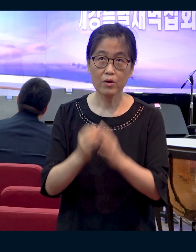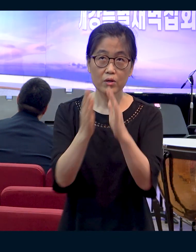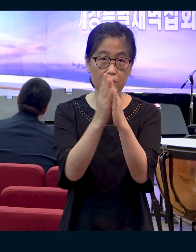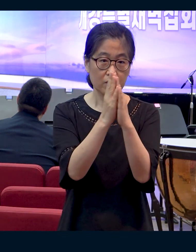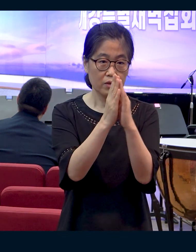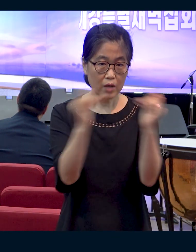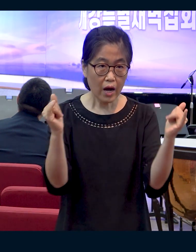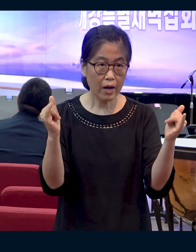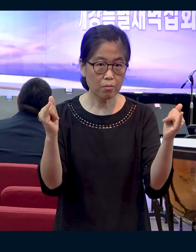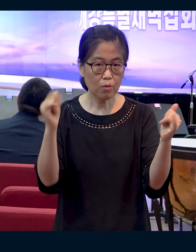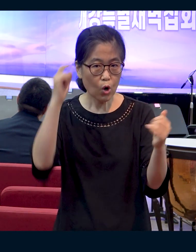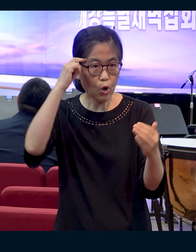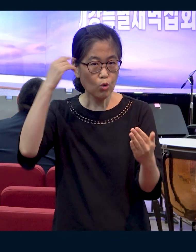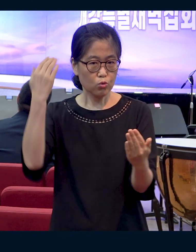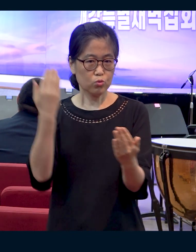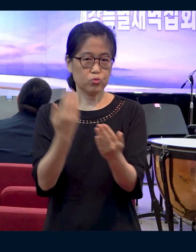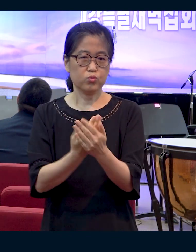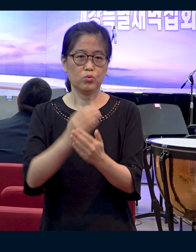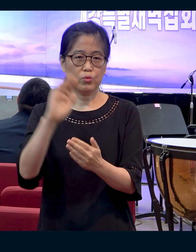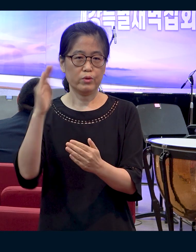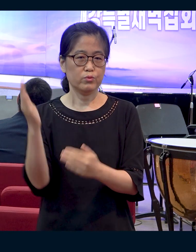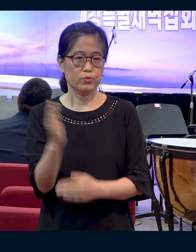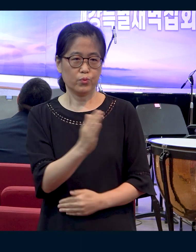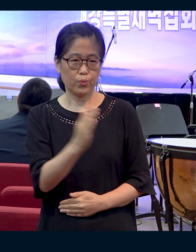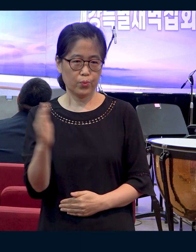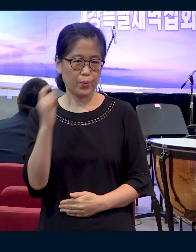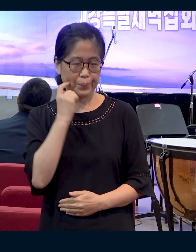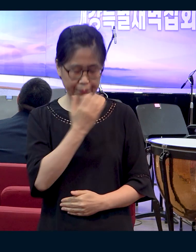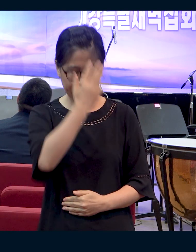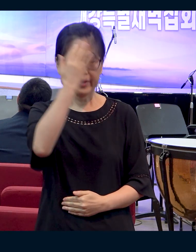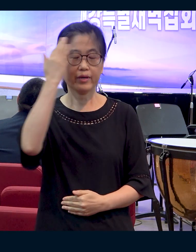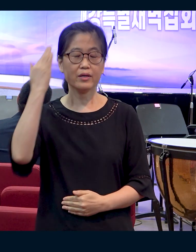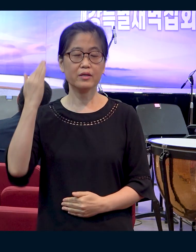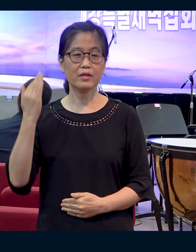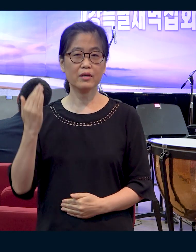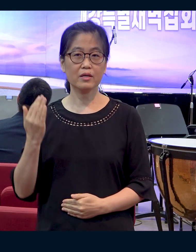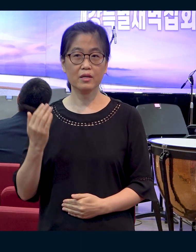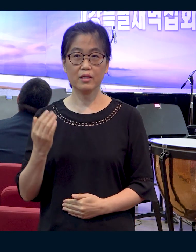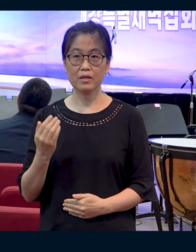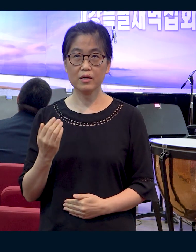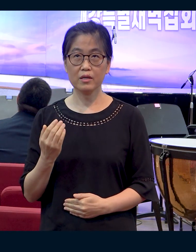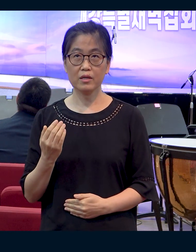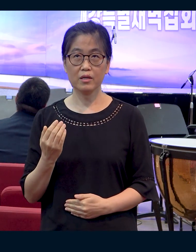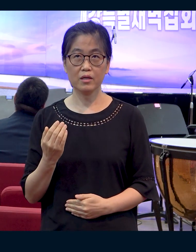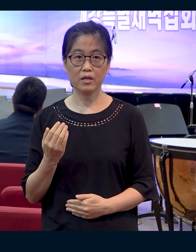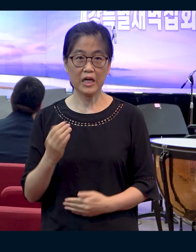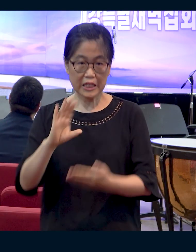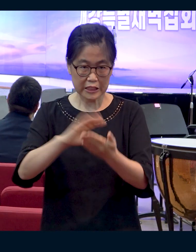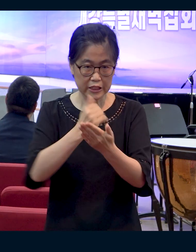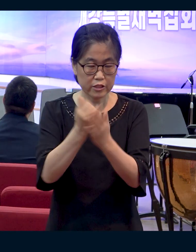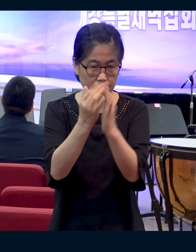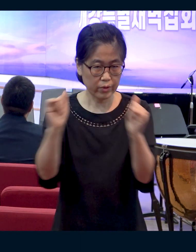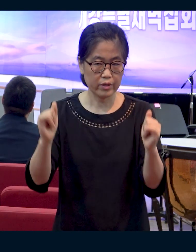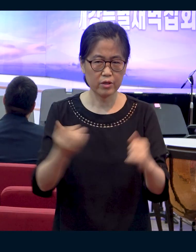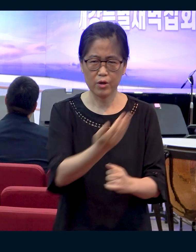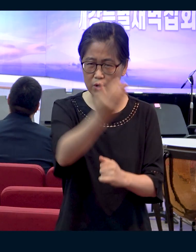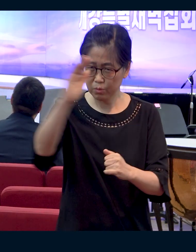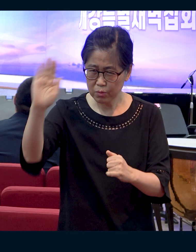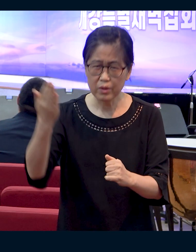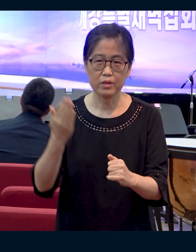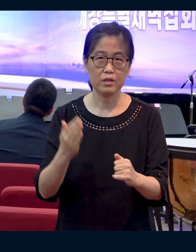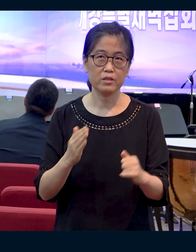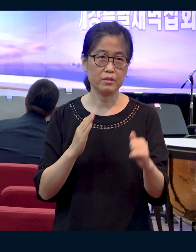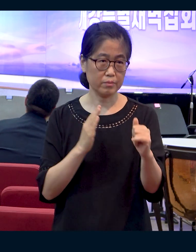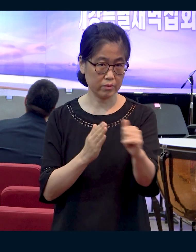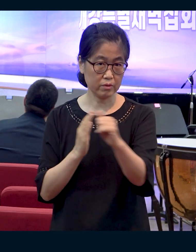사람들한테 충격을 줄 만큼 그렇게 감동스러워야 돼요. 그런 모습이 되어야 한다 그런 얘기예요. 이게 그리스도인이다 그런